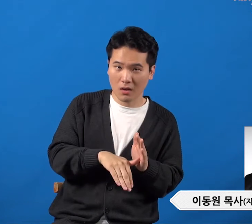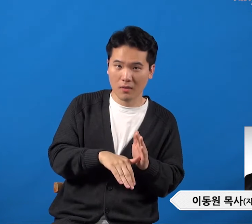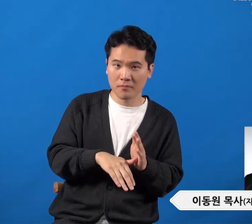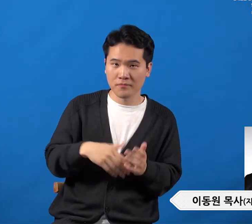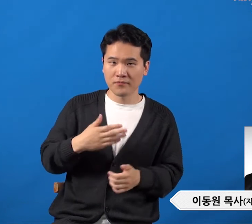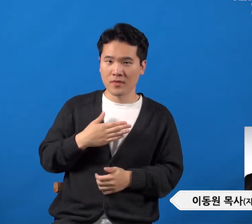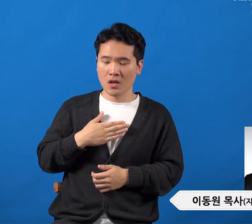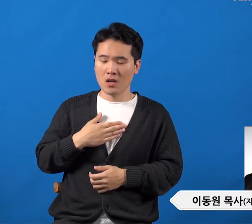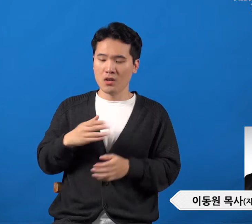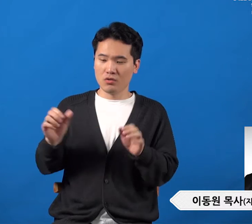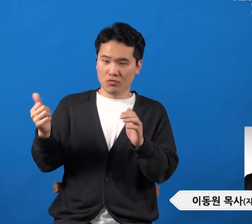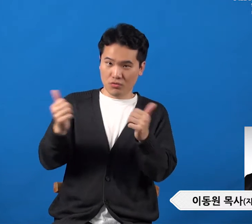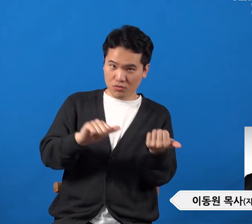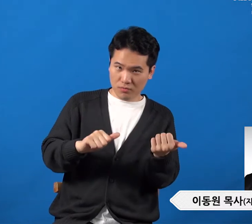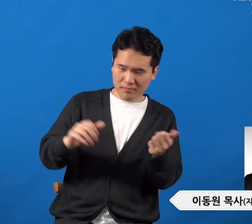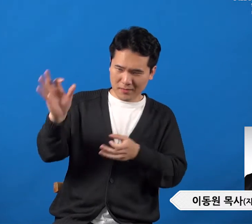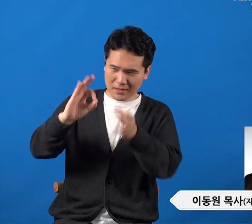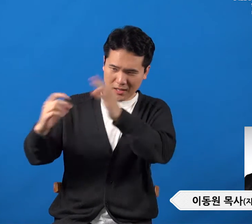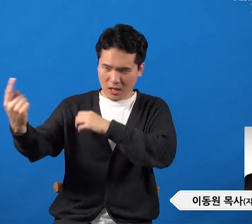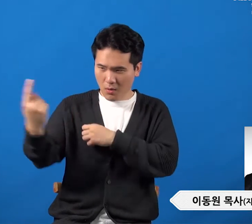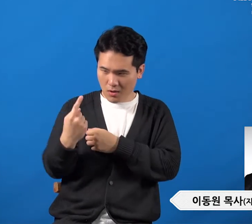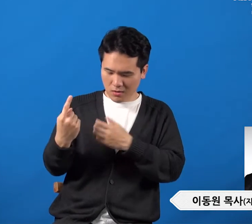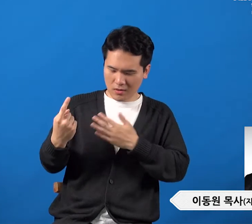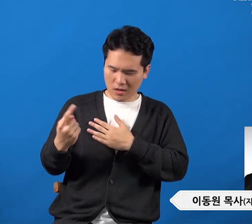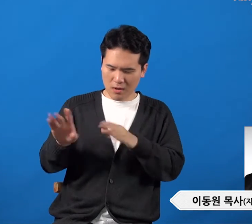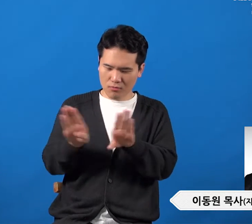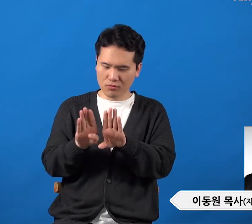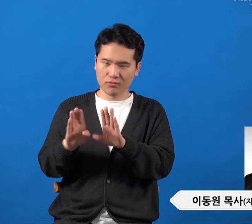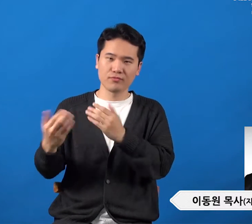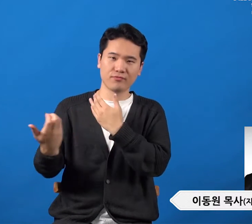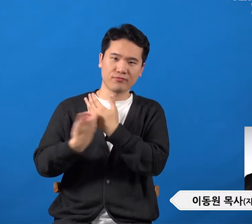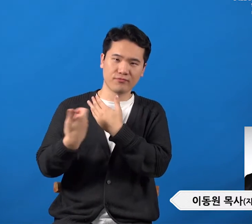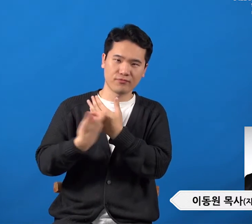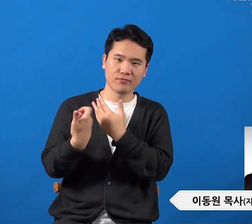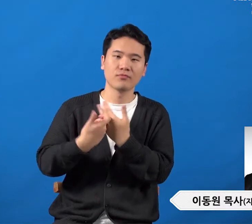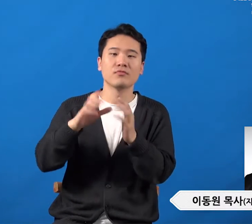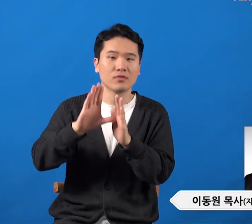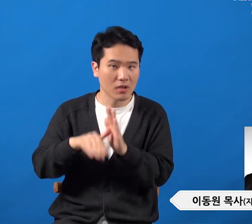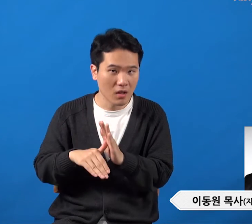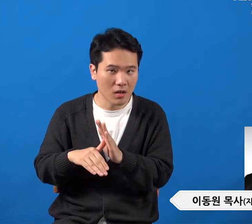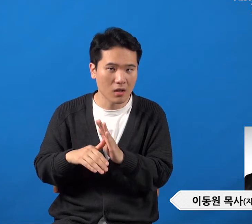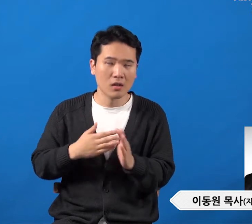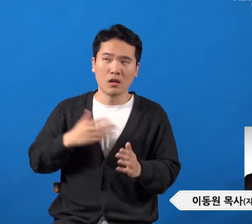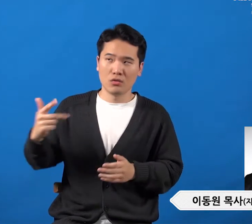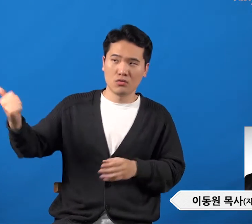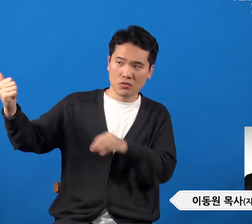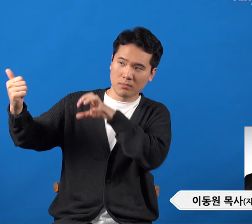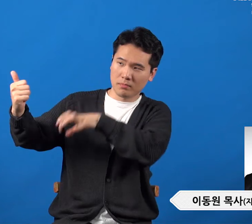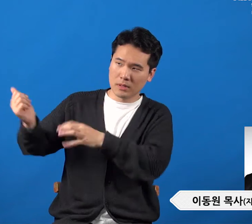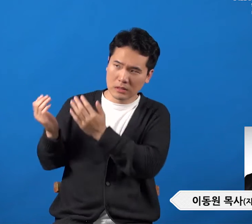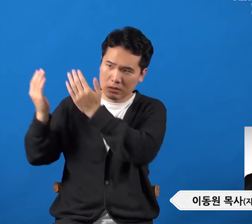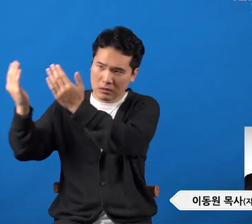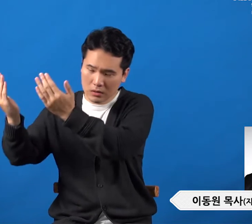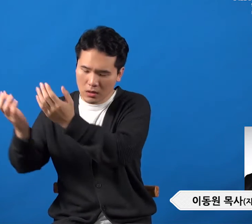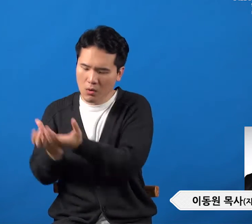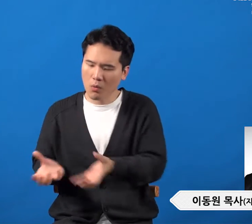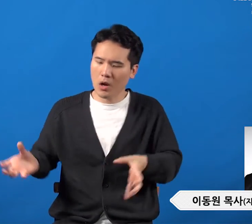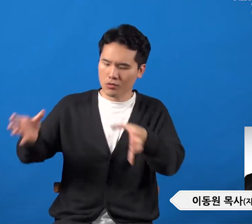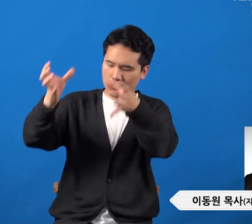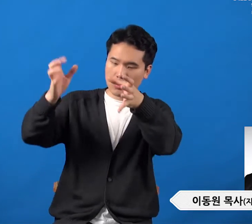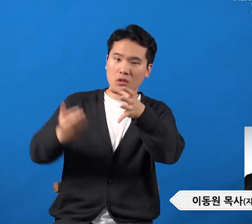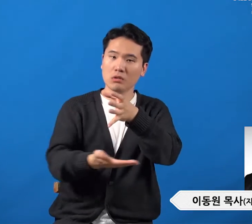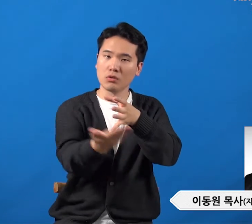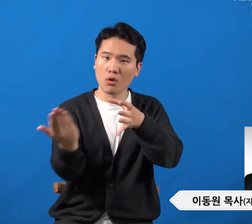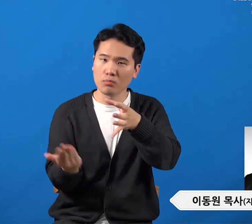죽음이 내 문을 두드릴 때, 내가 주님 앞에 서야 할 때 주님 앞에 드릴 광주리에